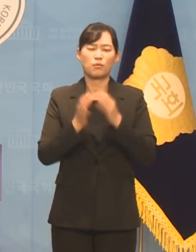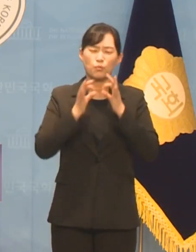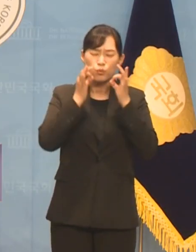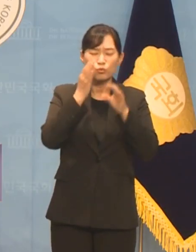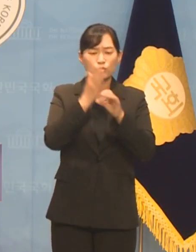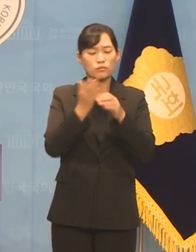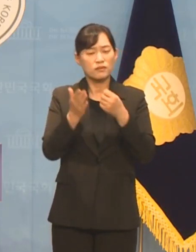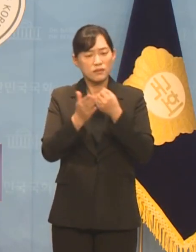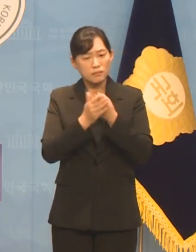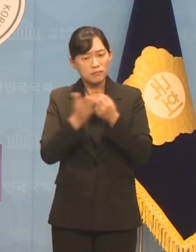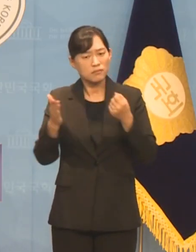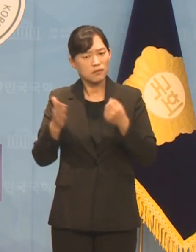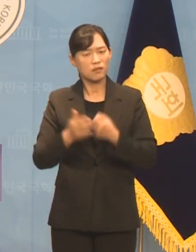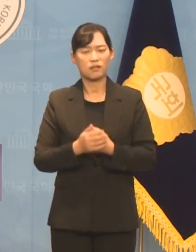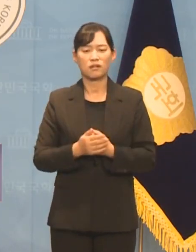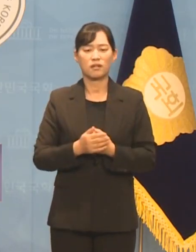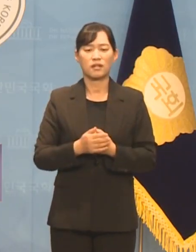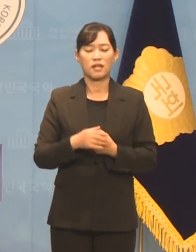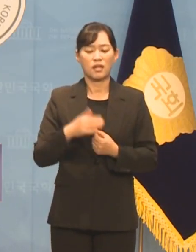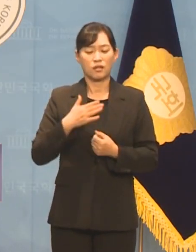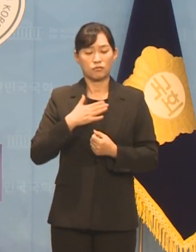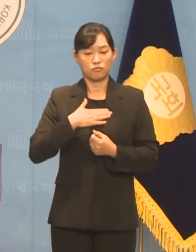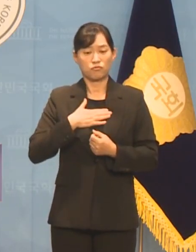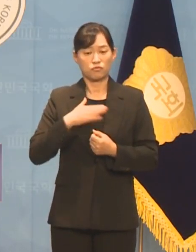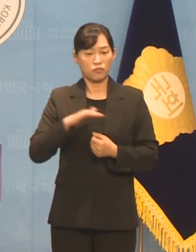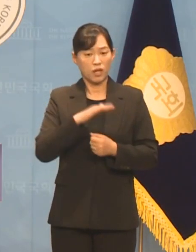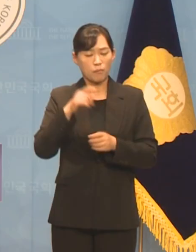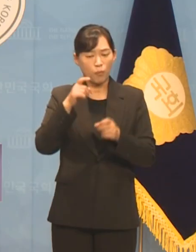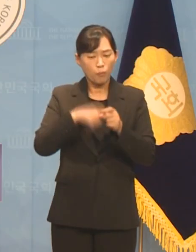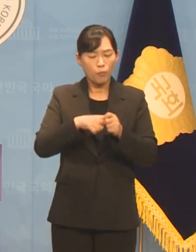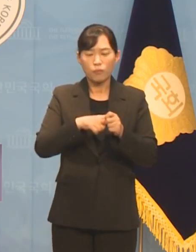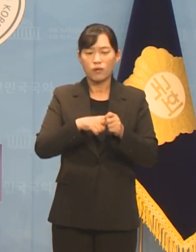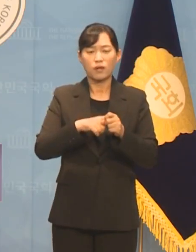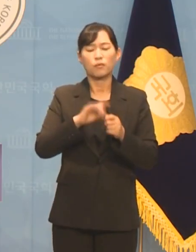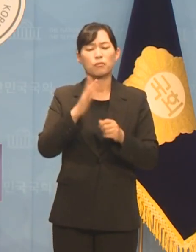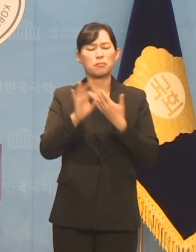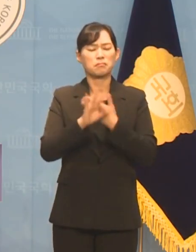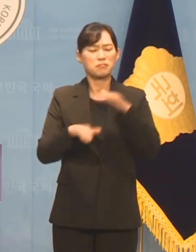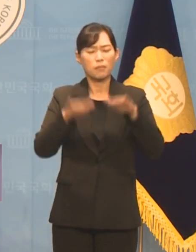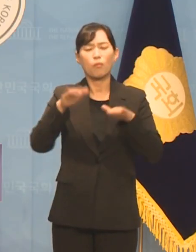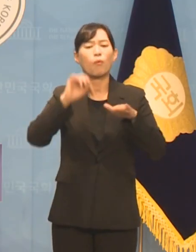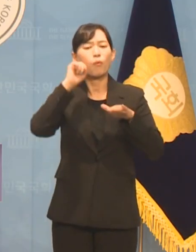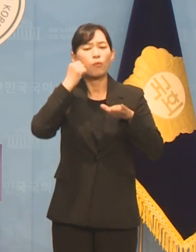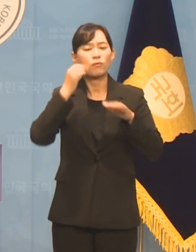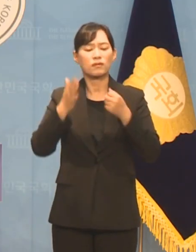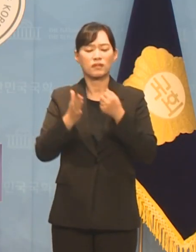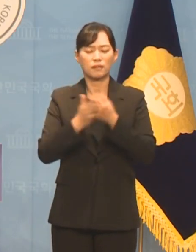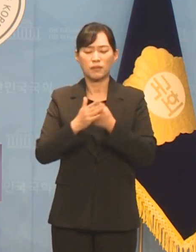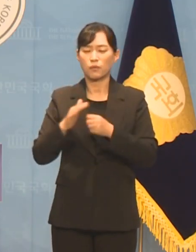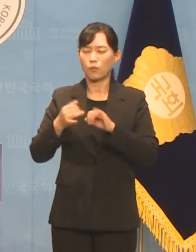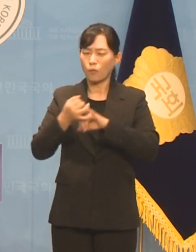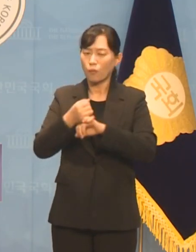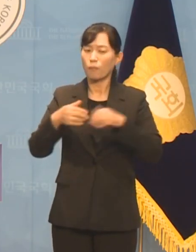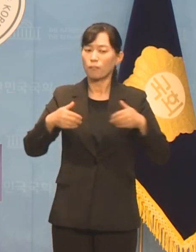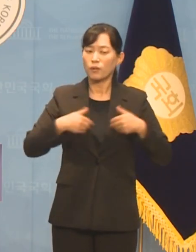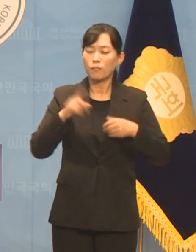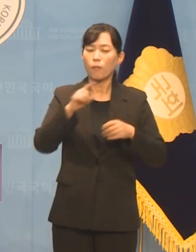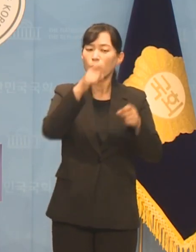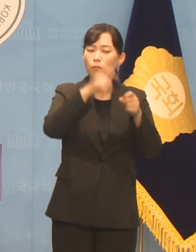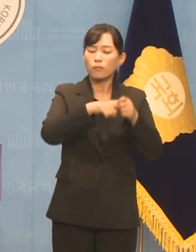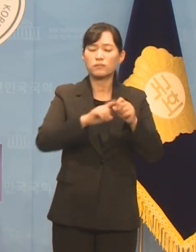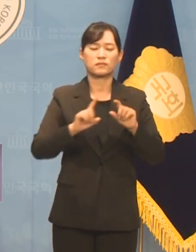그 자체가 우리의 목표가 된다면 차별성을 갖기 어렵습니다. 지금 우리에게 필요한 것은 목적지가